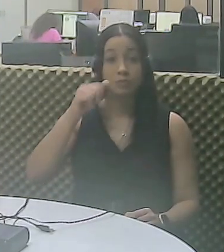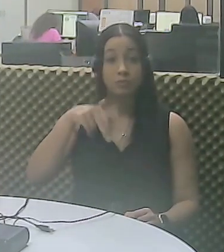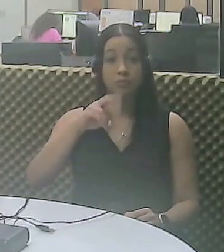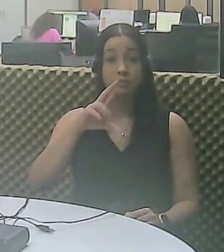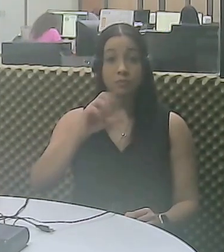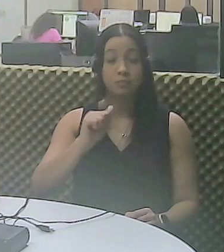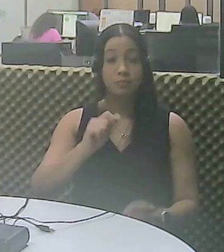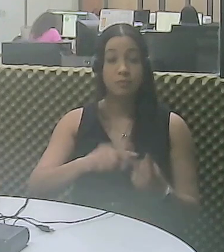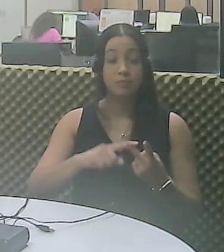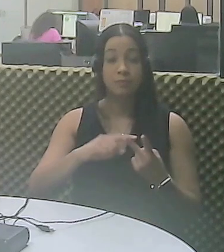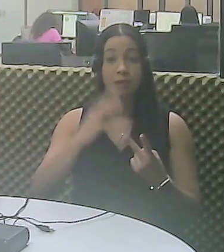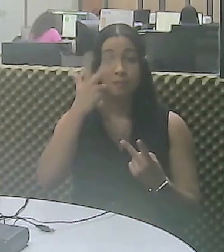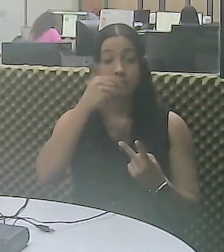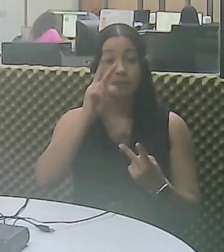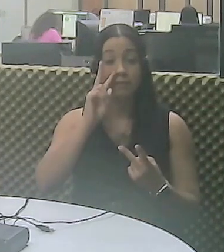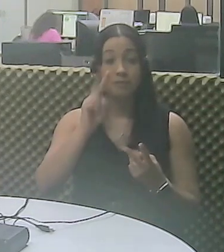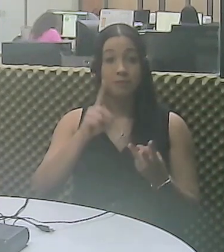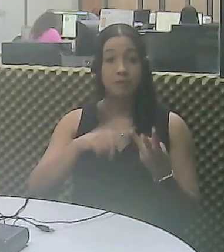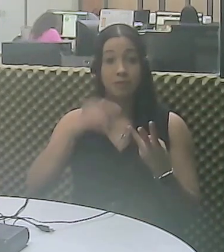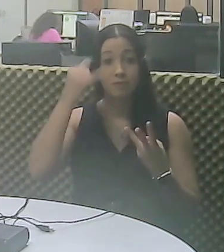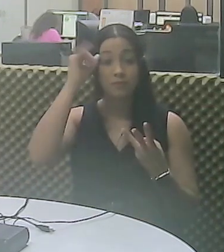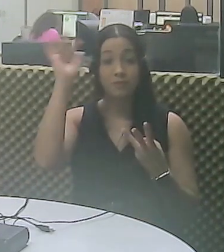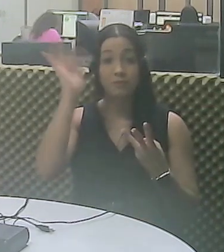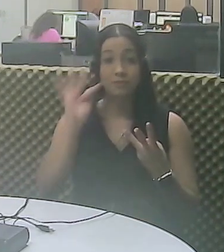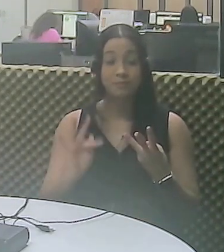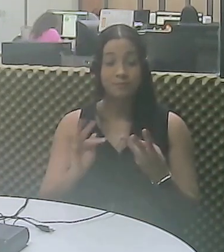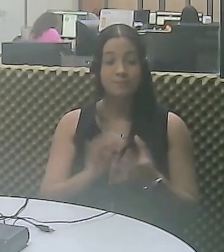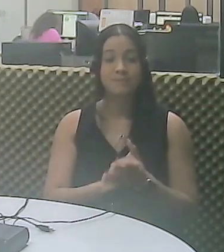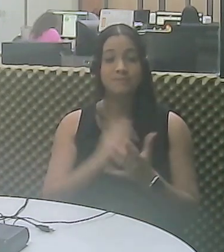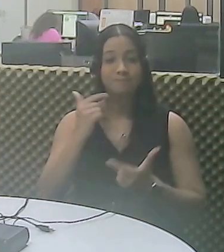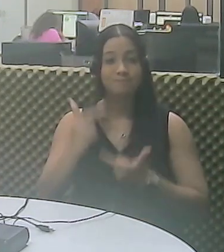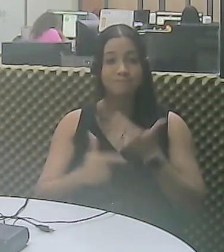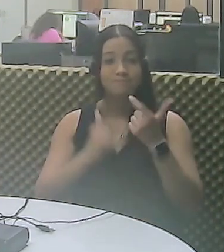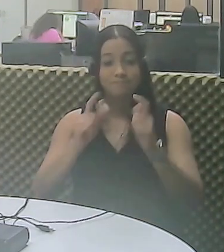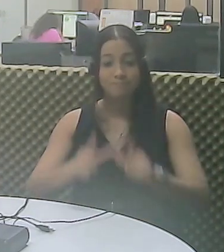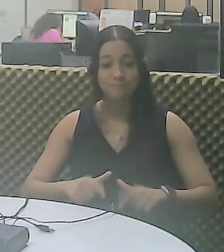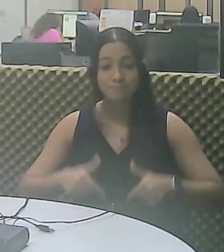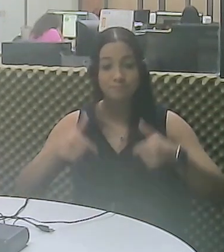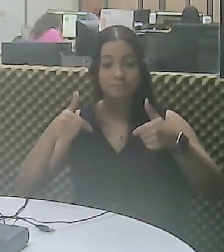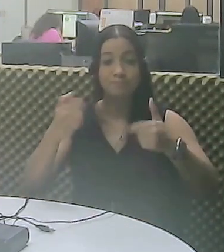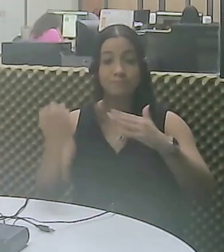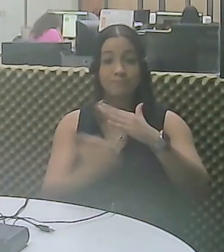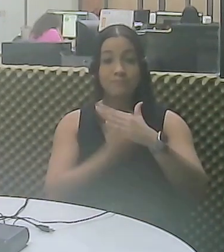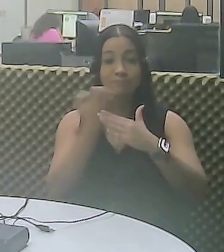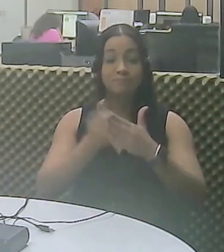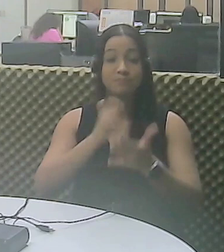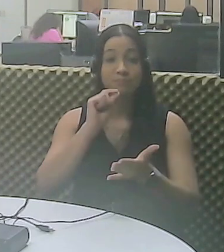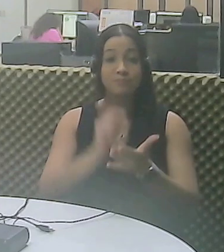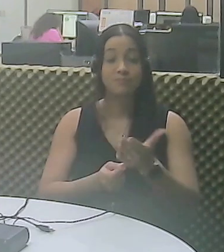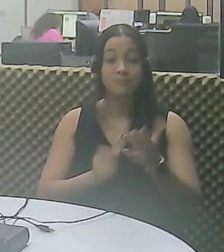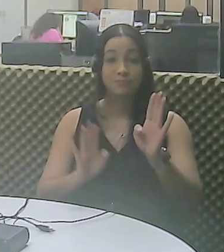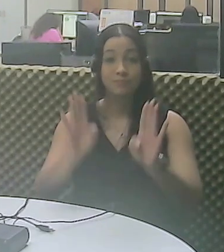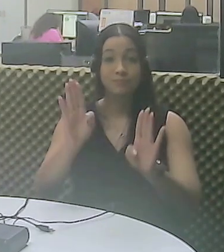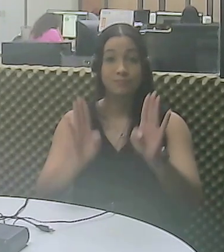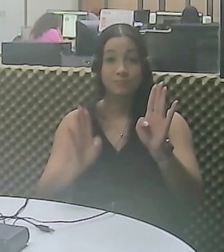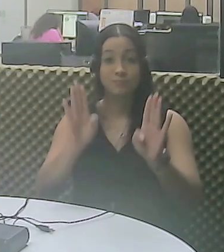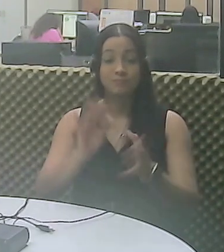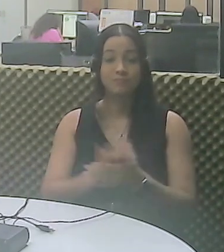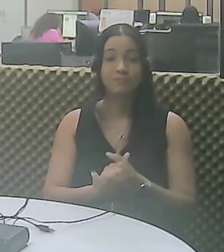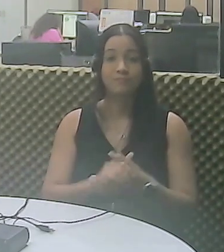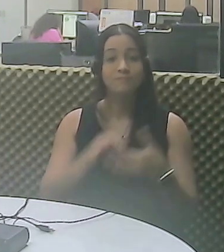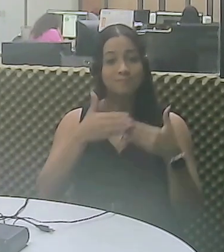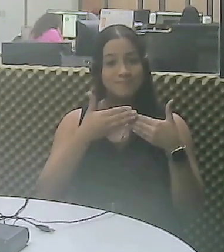Panorama, Bela Vista e Rancho Alegre. O serviço será executado por uma empresa contratada via licitação,